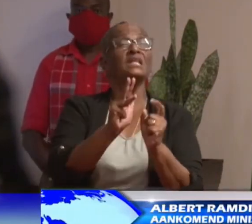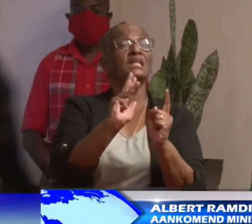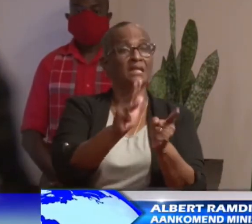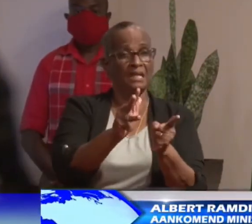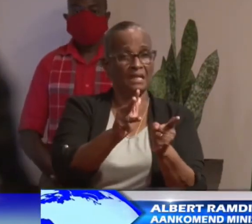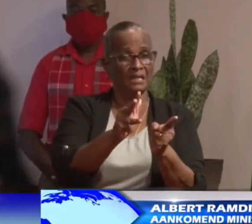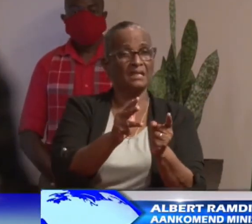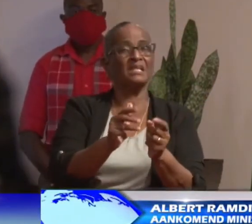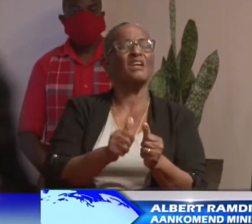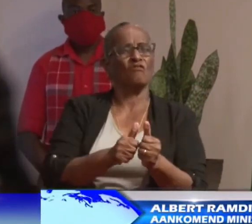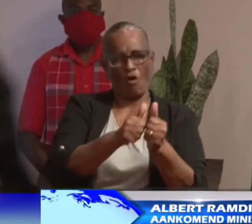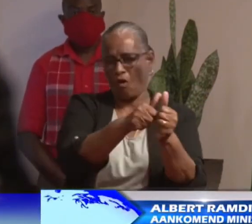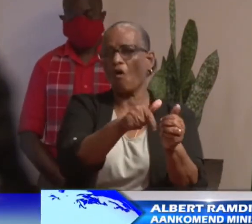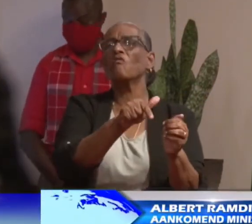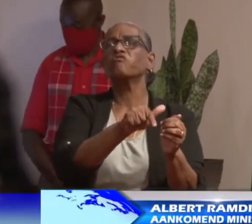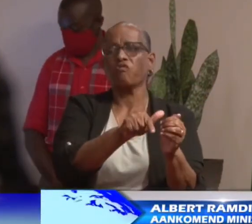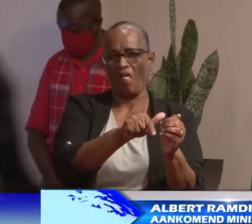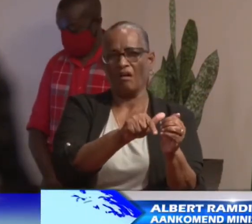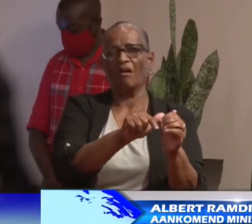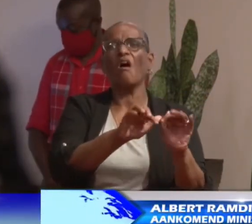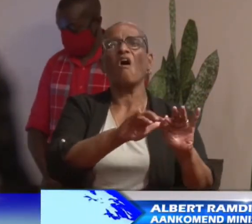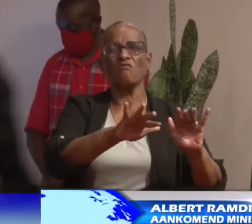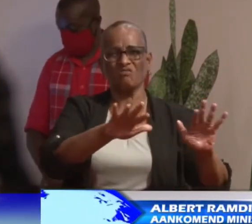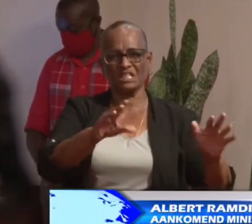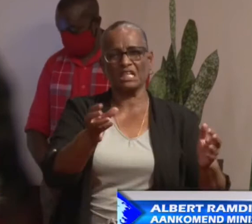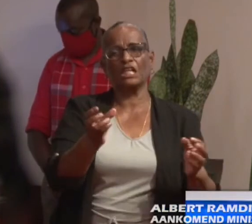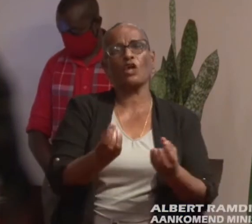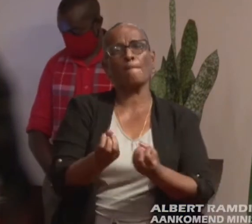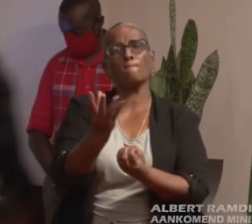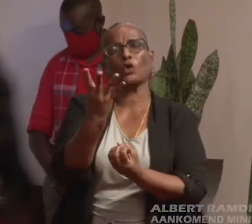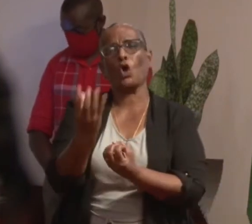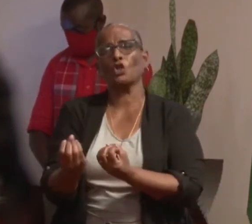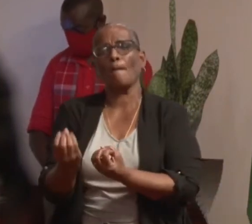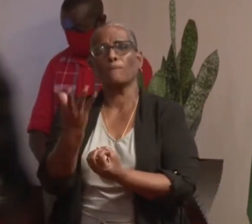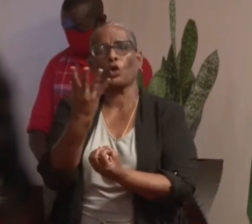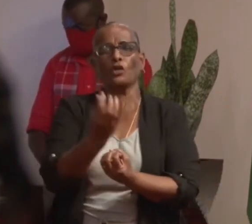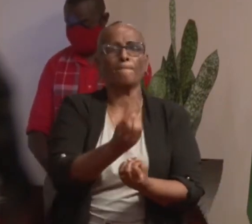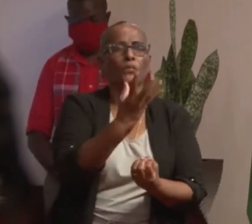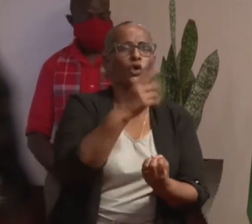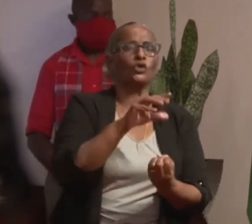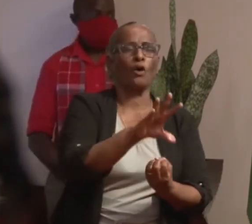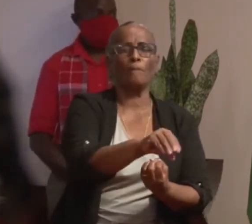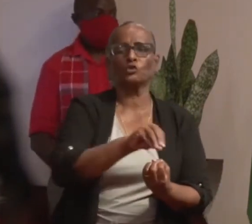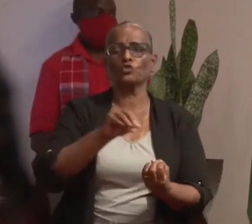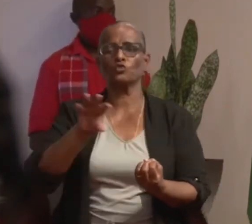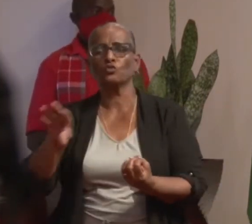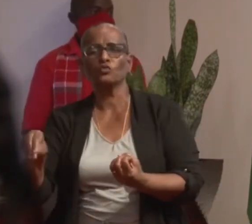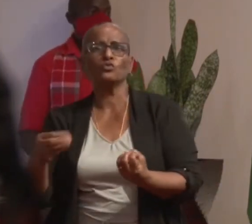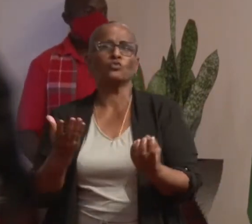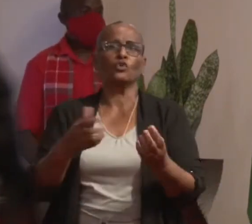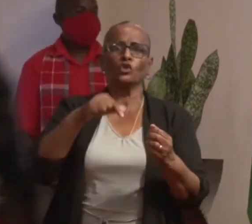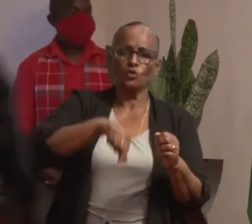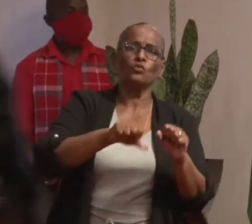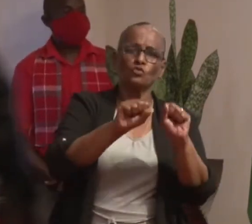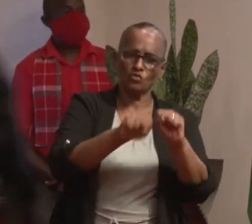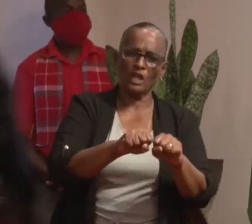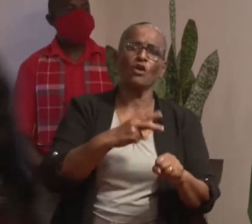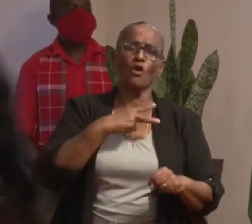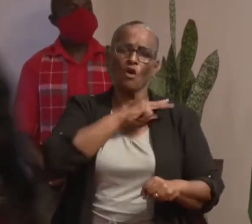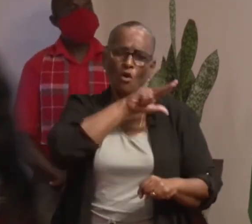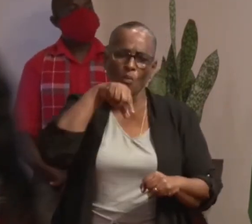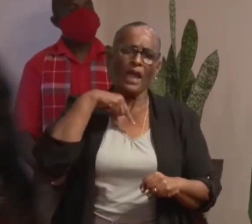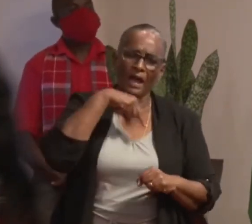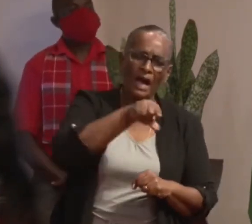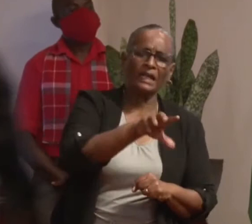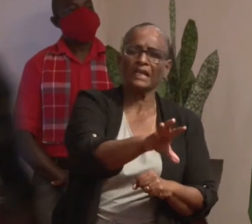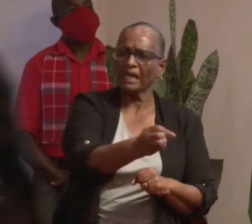COVID-19 heeft impact gehad. Er zijn verschillende bronnen die aangeboord kunnen worden, die bestaan. En die wij nu zullen aanboren om te kijken